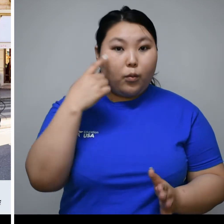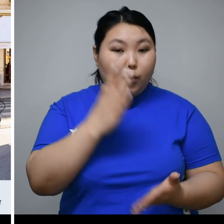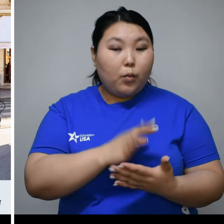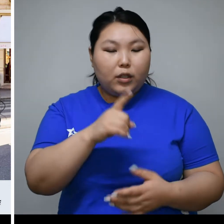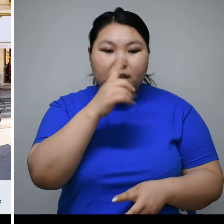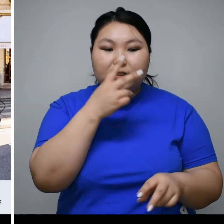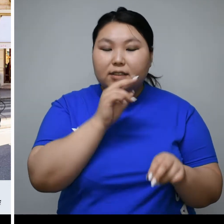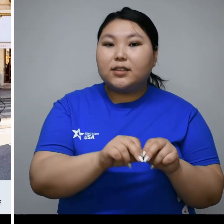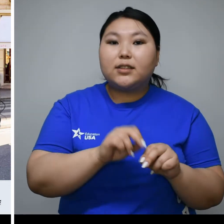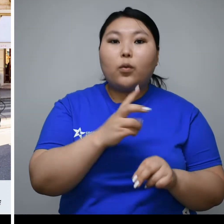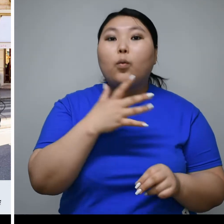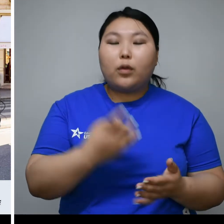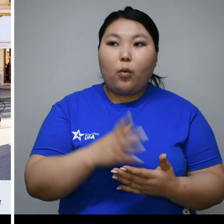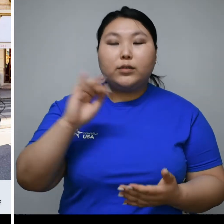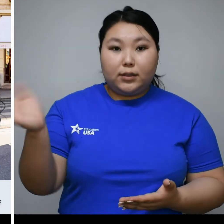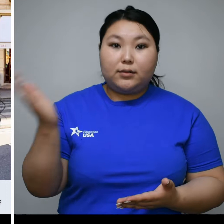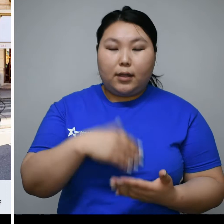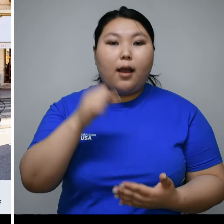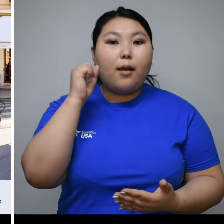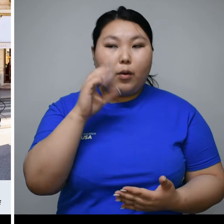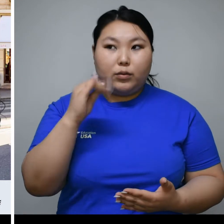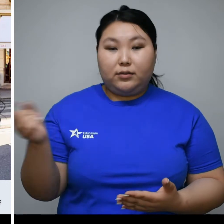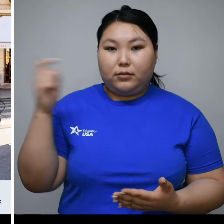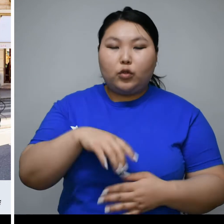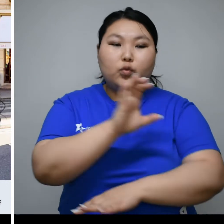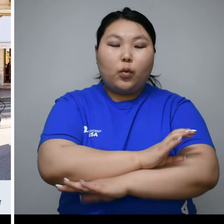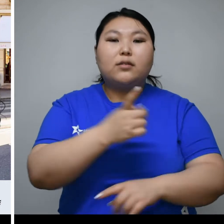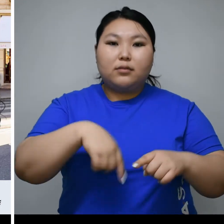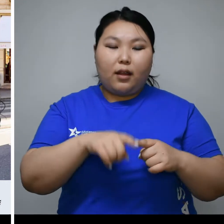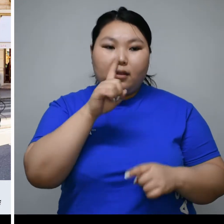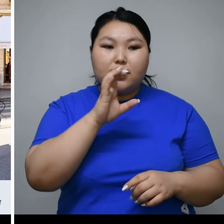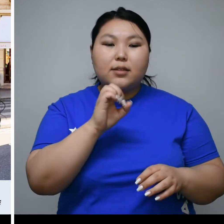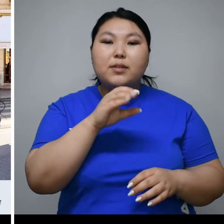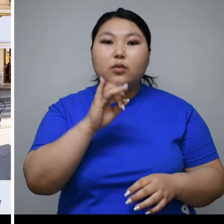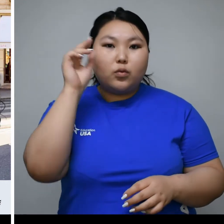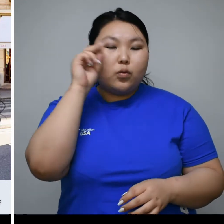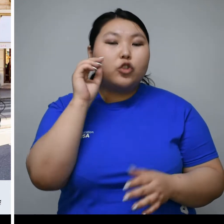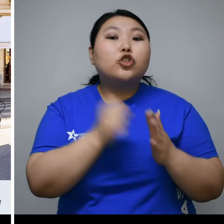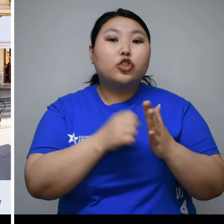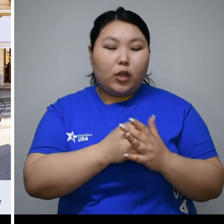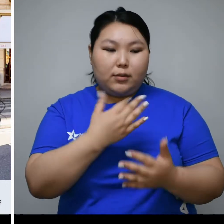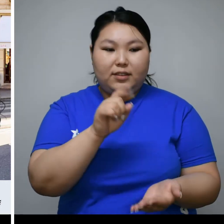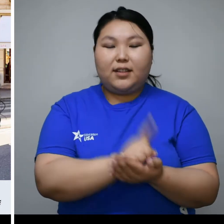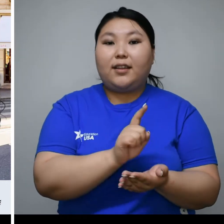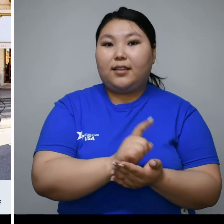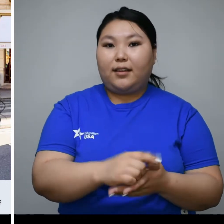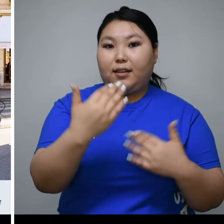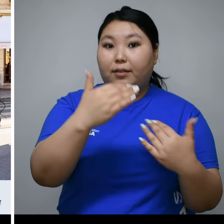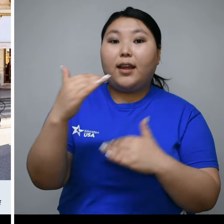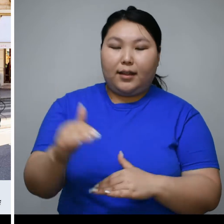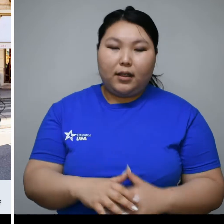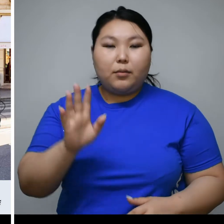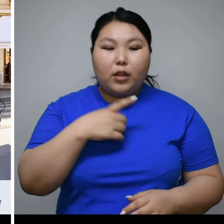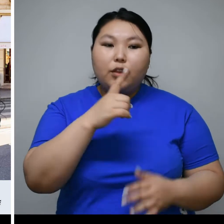байвал бас нэг шалгуур нөгөө буцаж ирээд Америкаас буцаж ирээд сургуультаа дахиад нэг семестр сурах ёстой гэсэн тийм шаардлагатай байдаг.